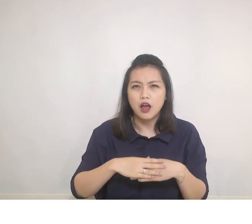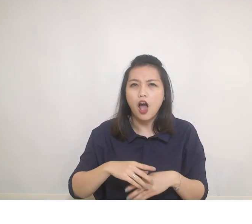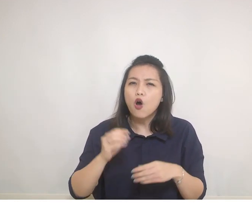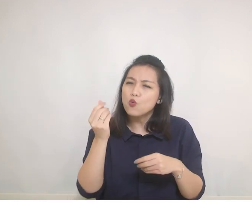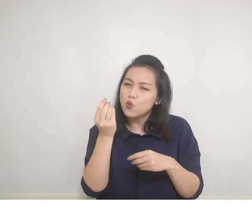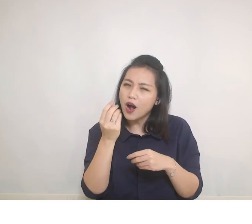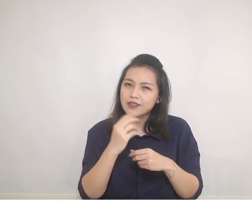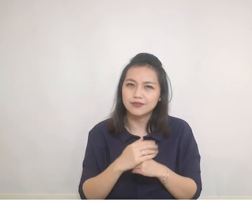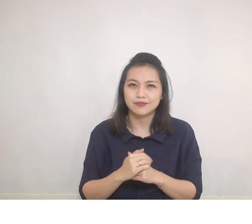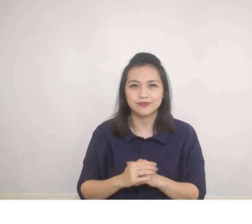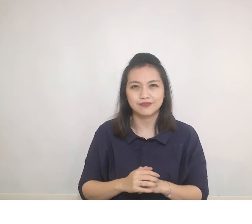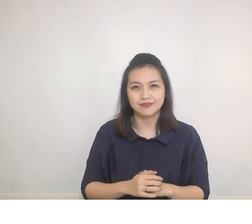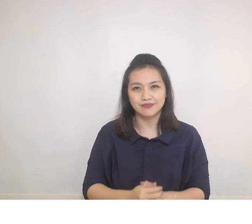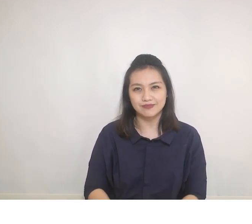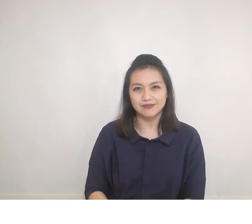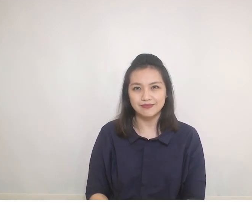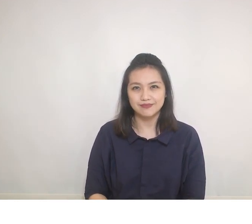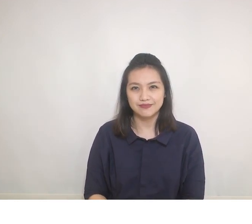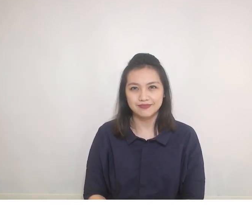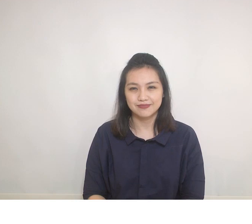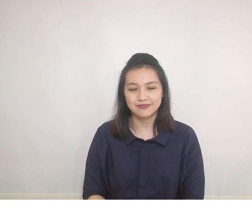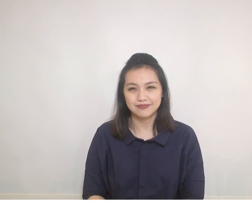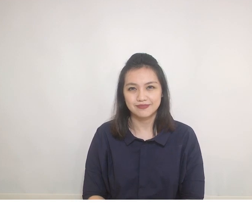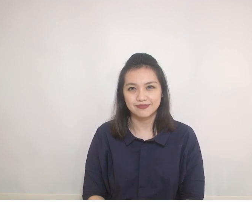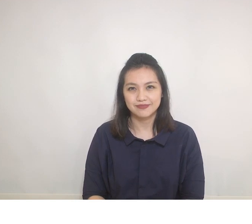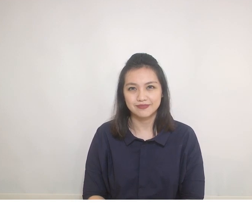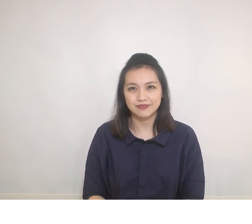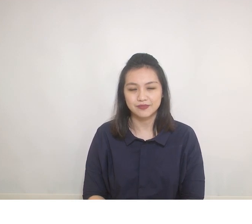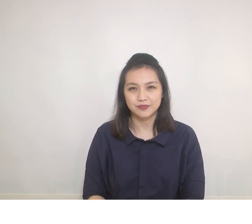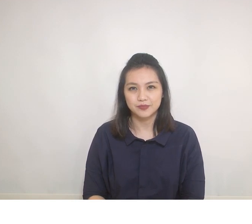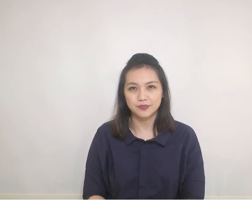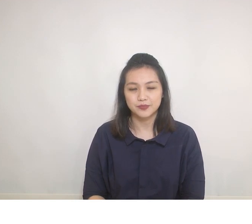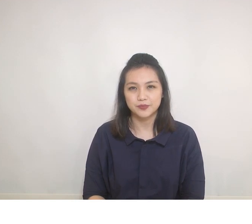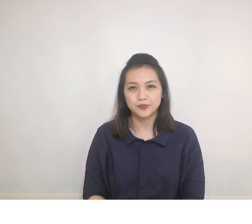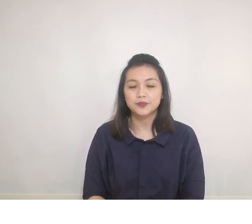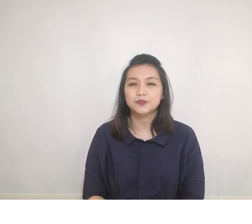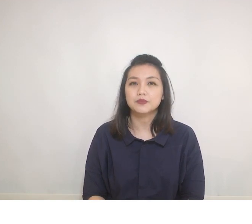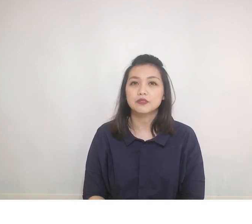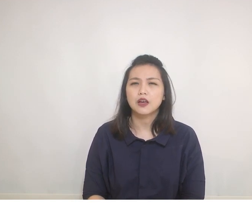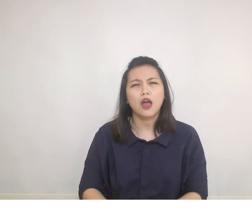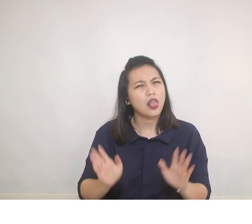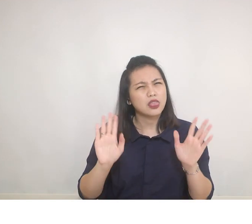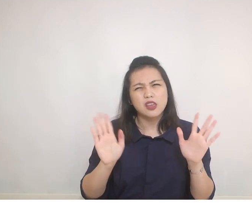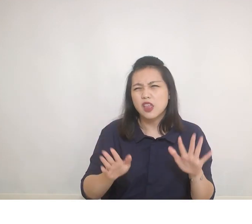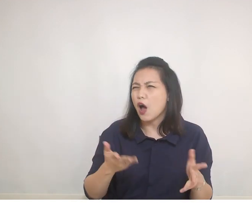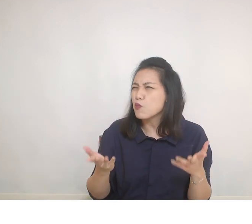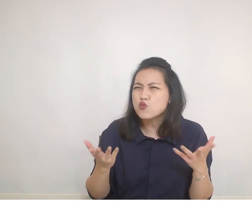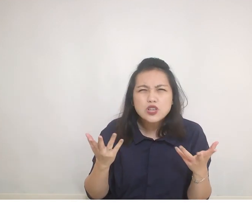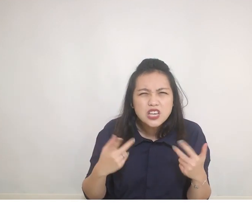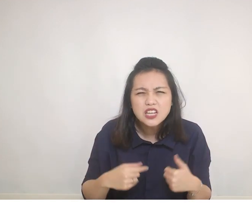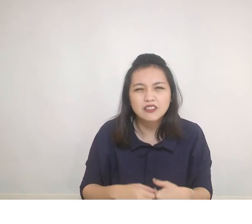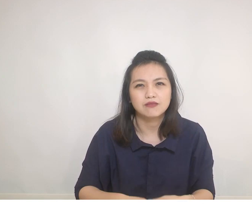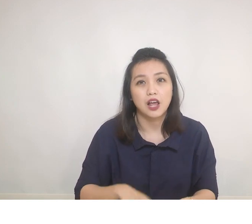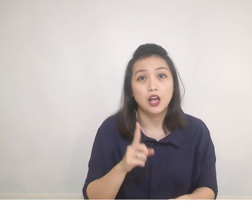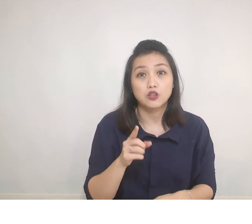karena jika demikian, ia akan membenci yang seorang dan mengasihi yang lain. Berarti tidak mungkin